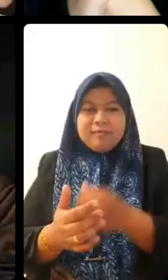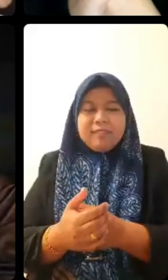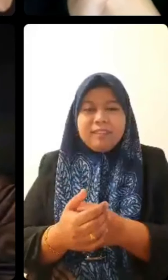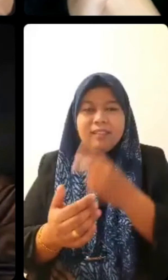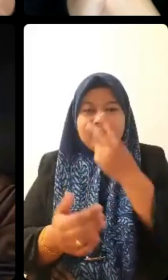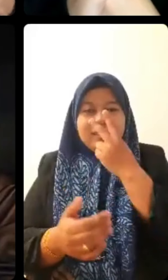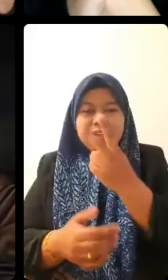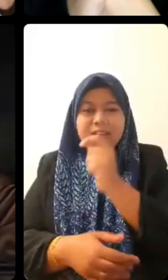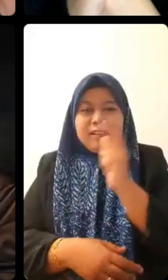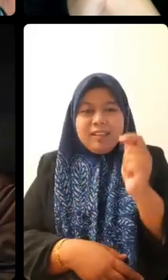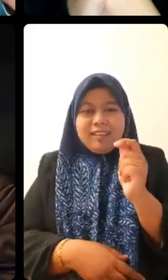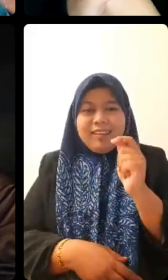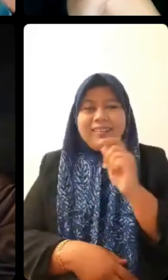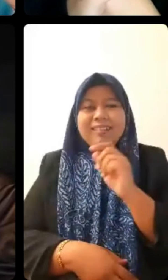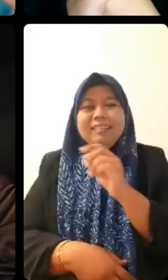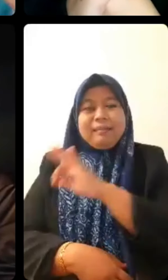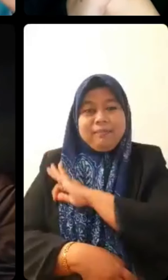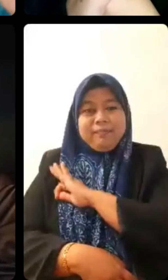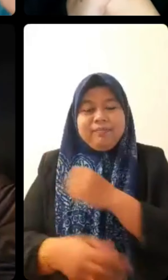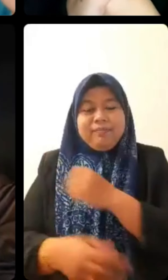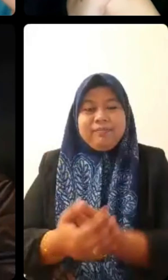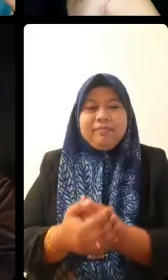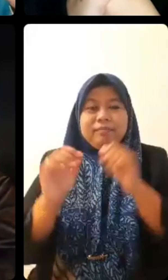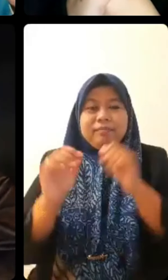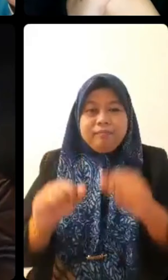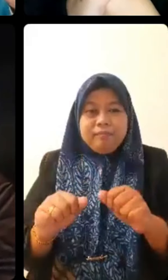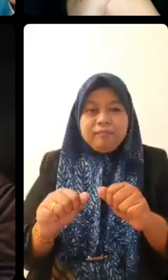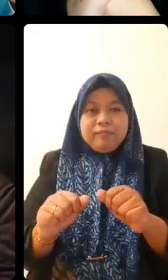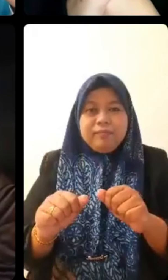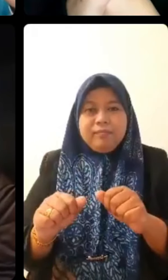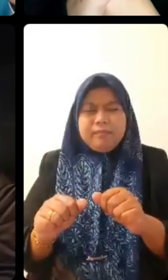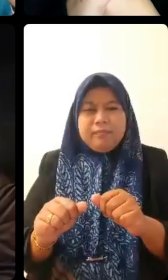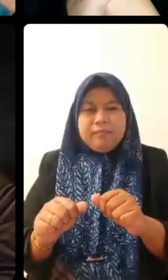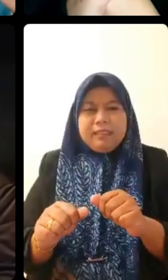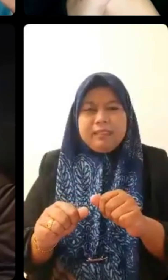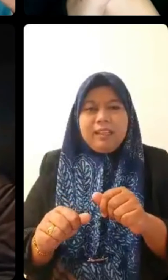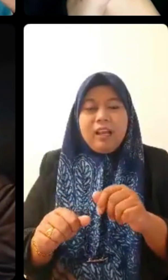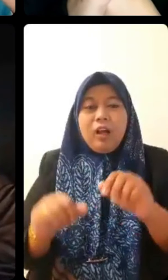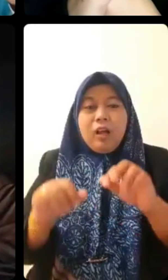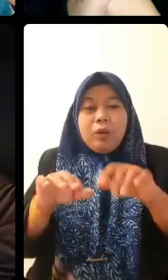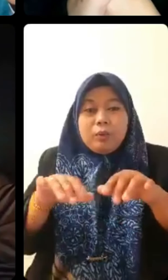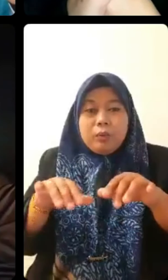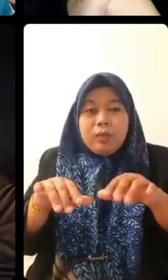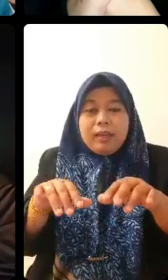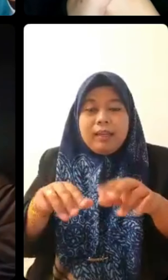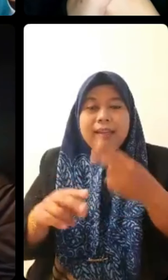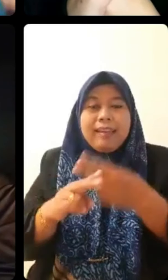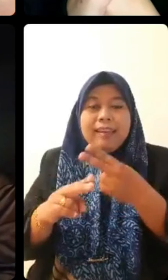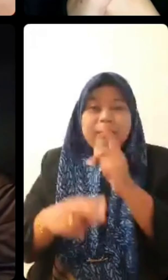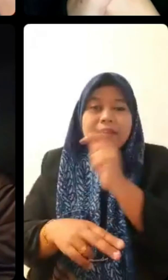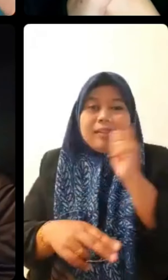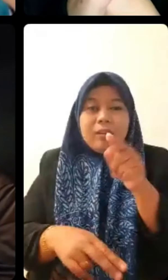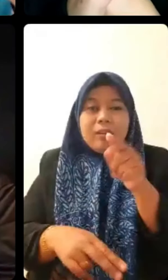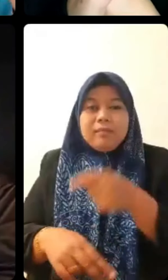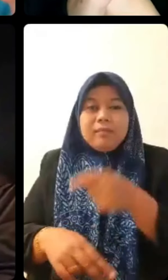Jadi bolehlah kalau Cik Anis tulis di ruangan komen nama TikTok Cik Anis. Supaya